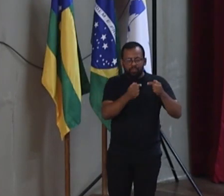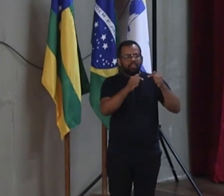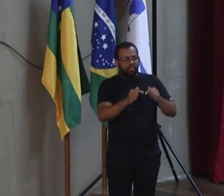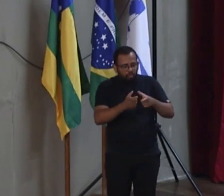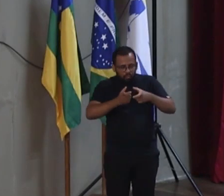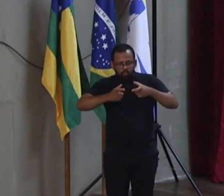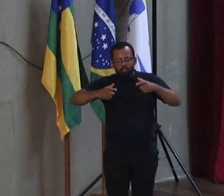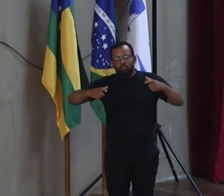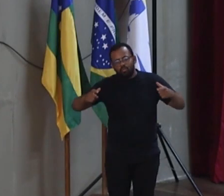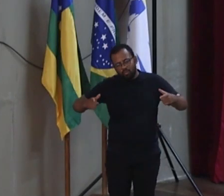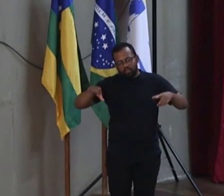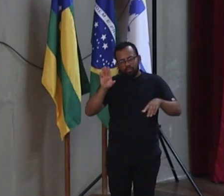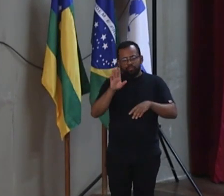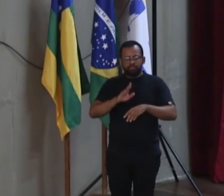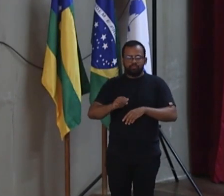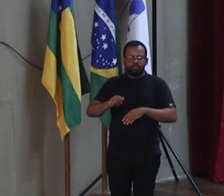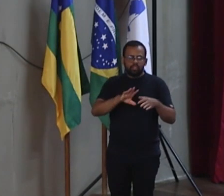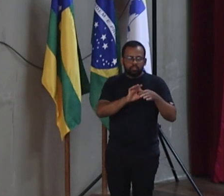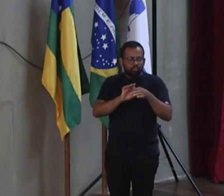a ampliação desse escopo.